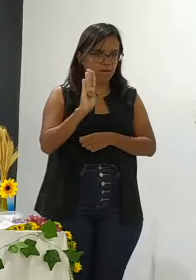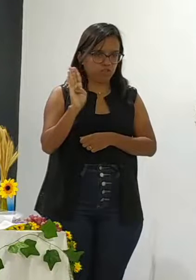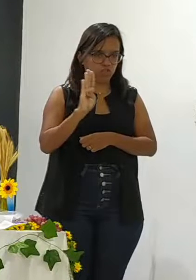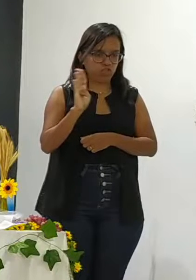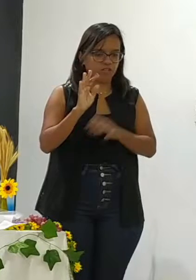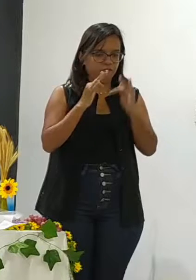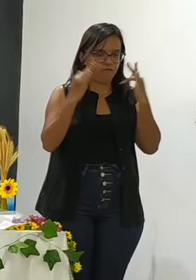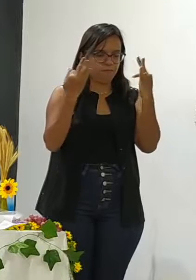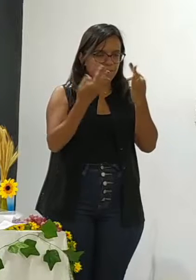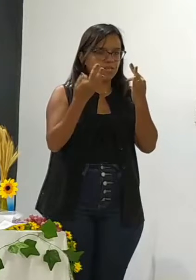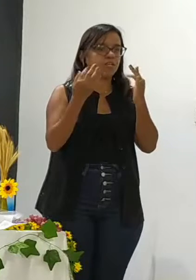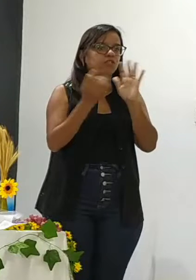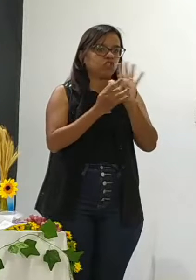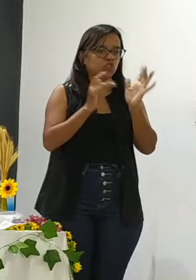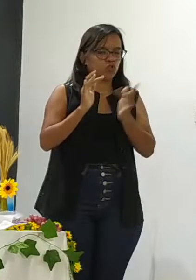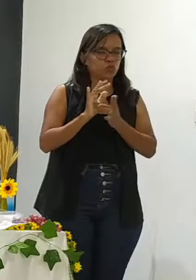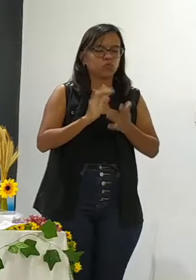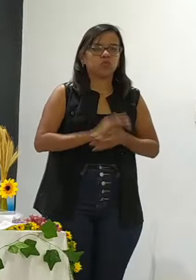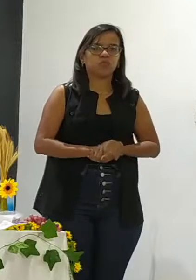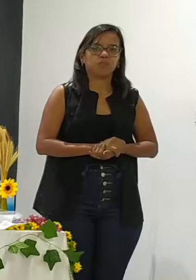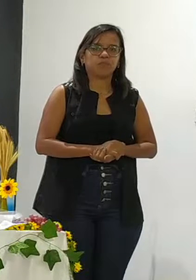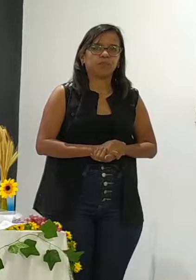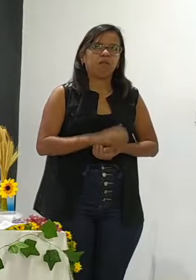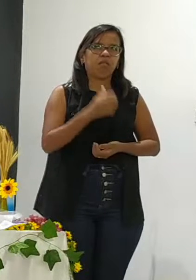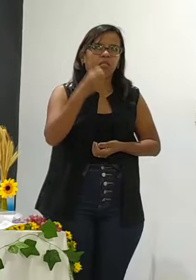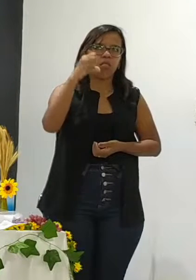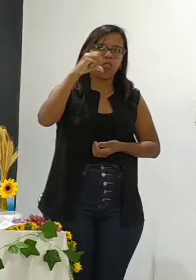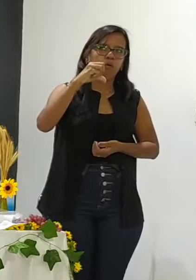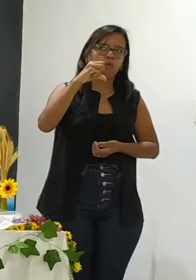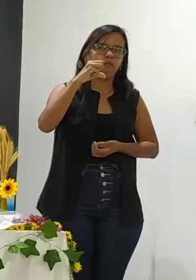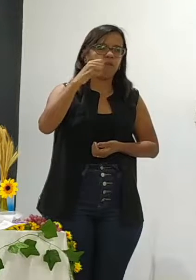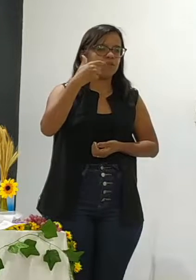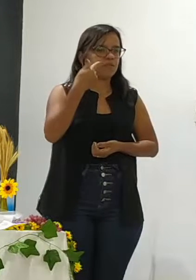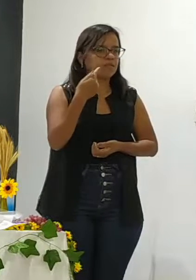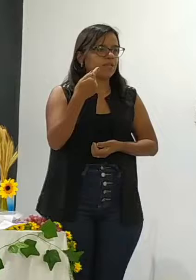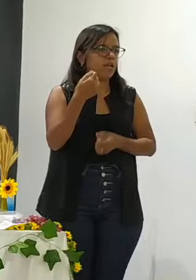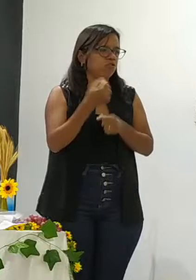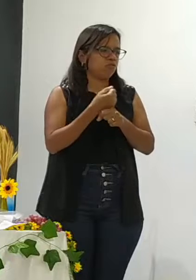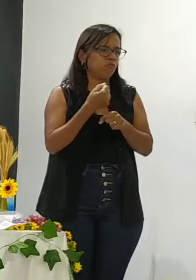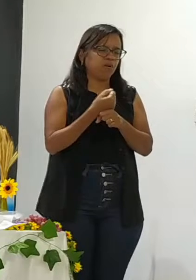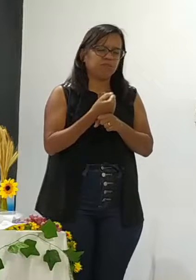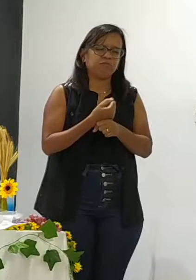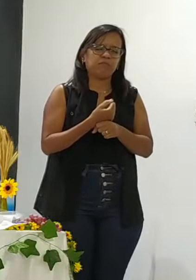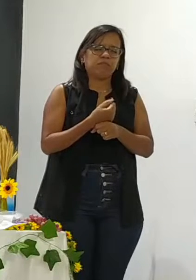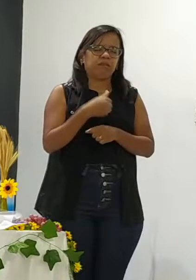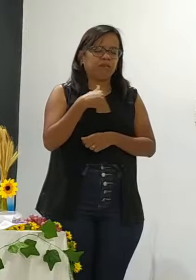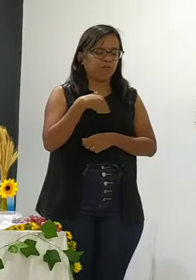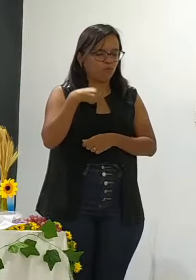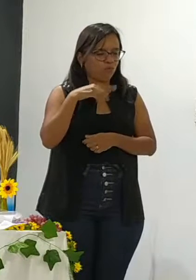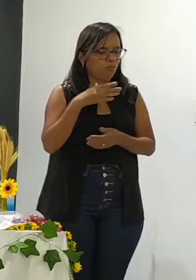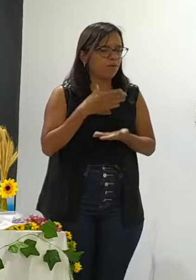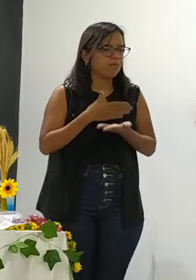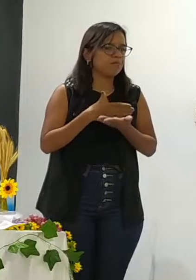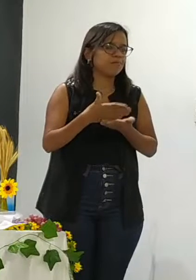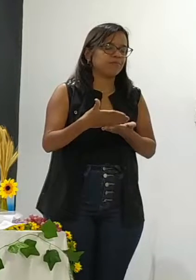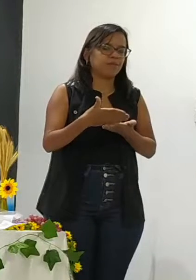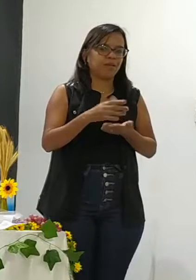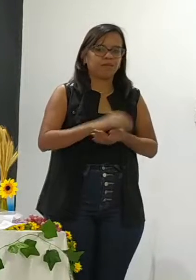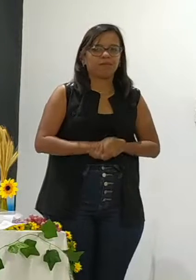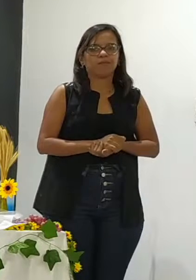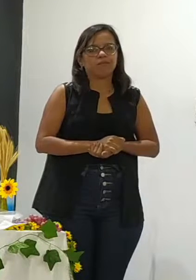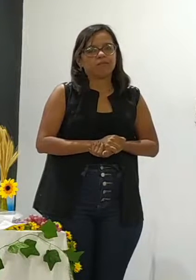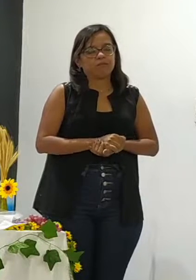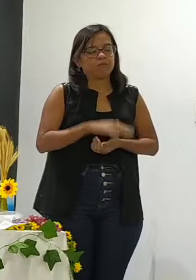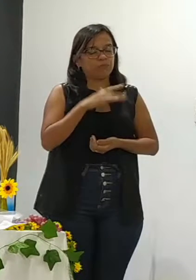Evangelho de Jesus. Cheguei lá em 97, muito arrasado. Conheço o presbítero